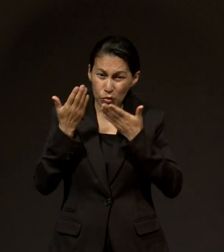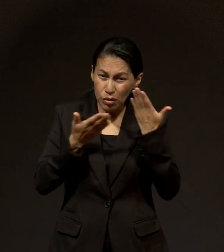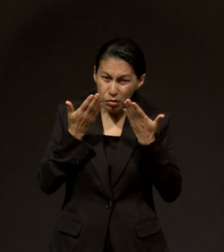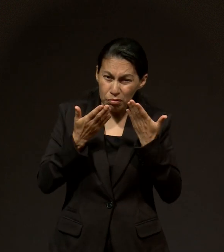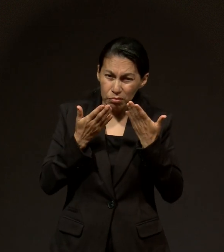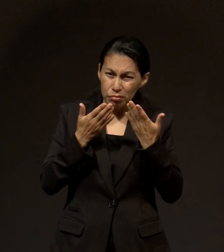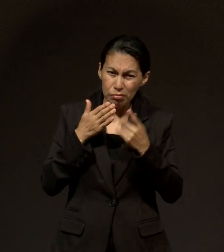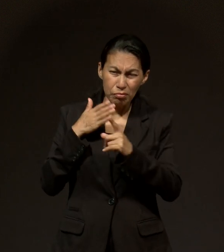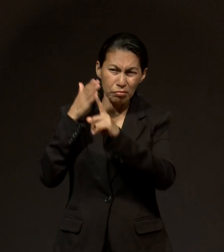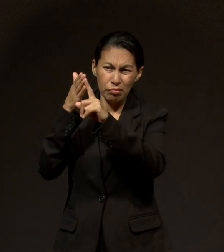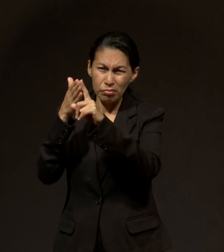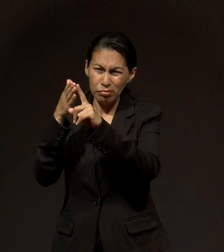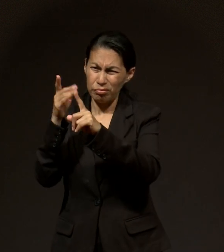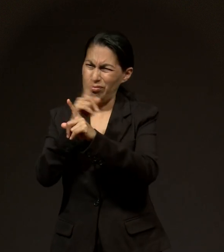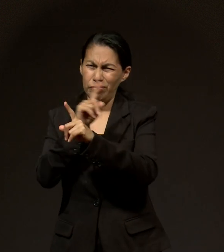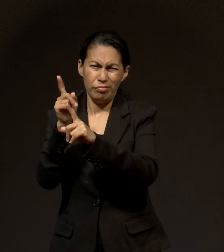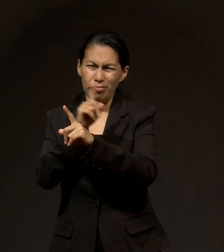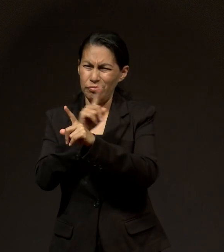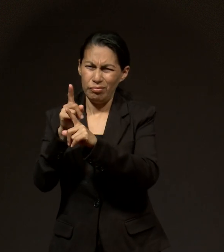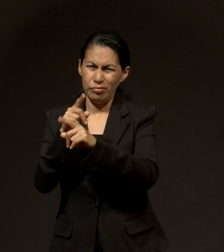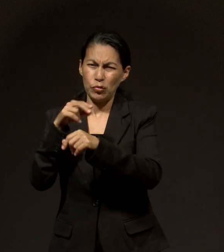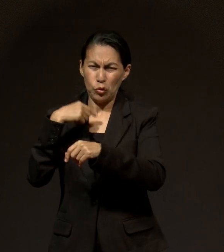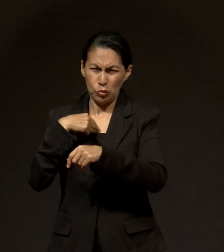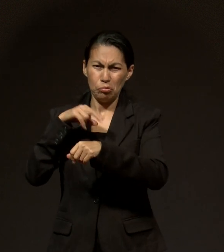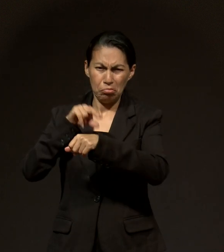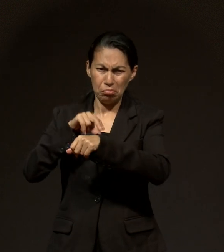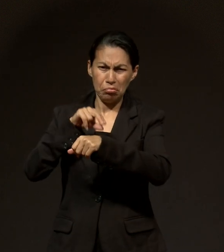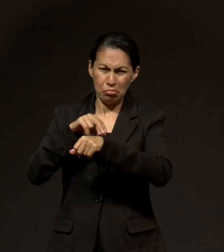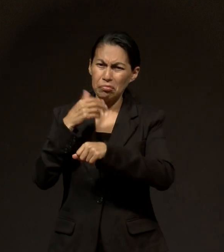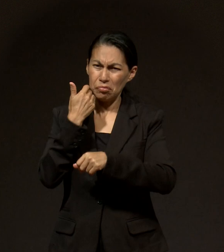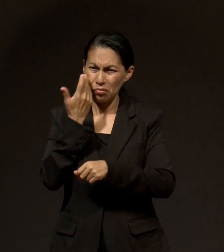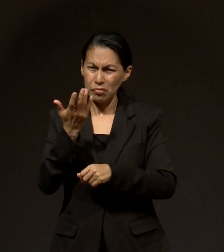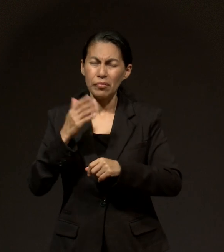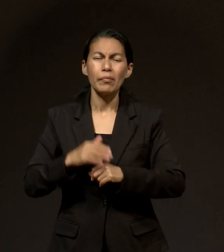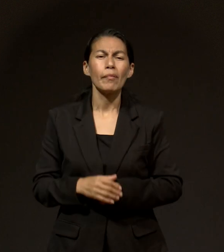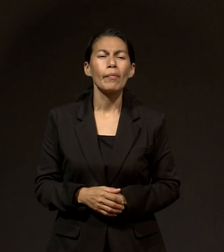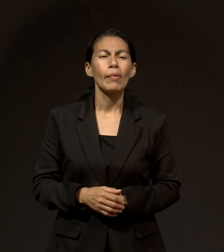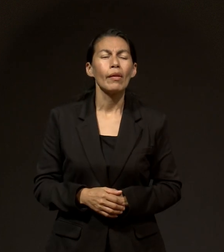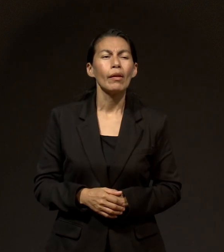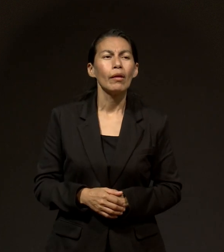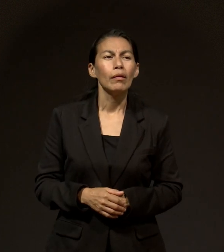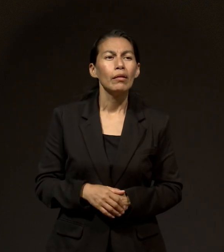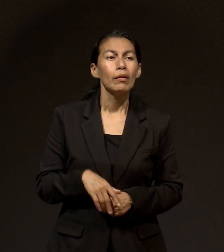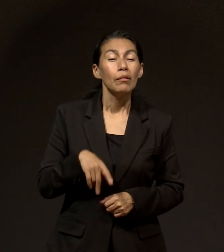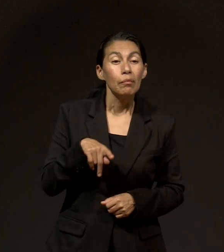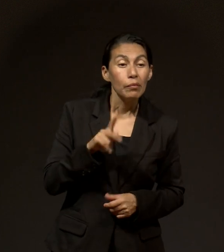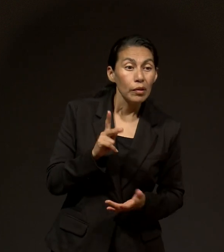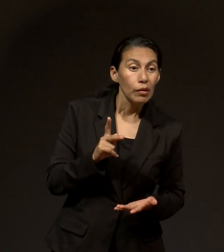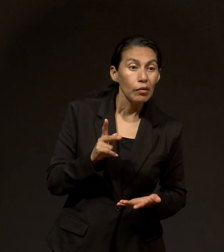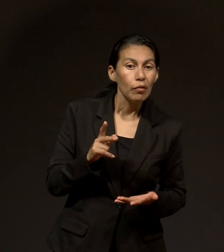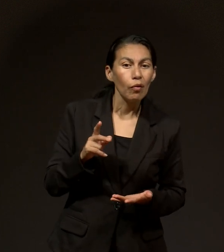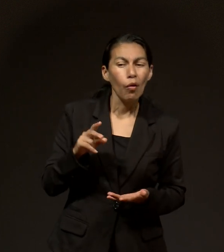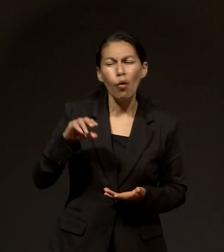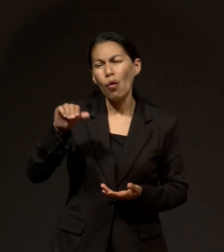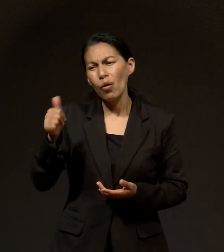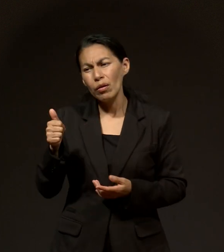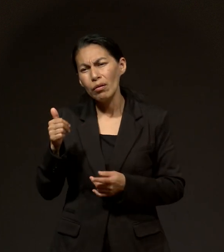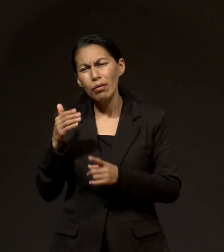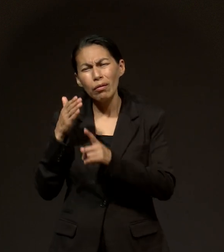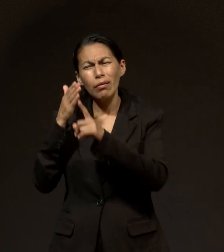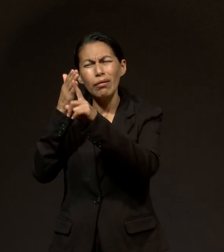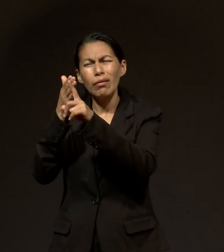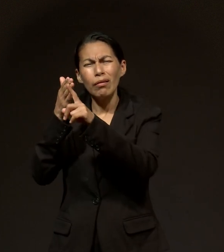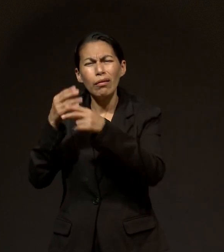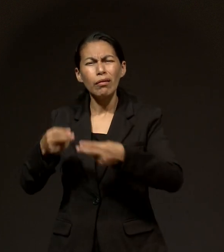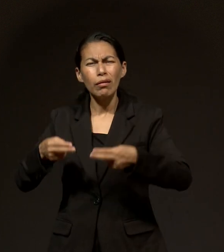Y ya fue cuando, pues, más o menos tenía la idea de qué estudiar. Pero igual tenía otra